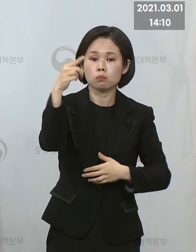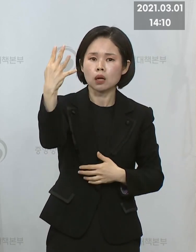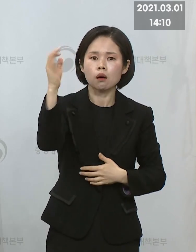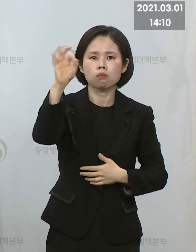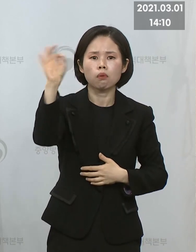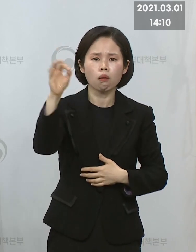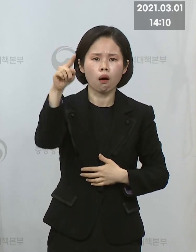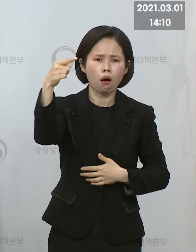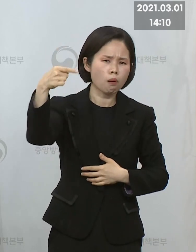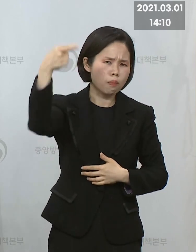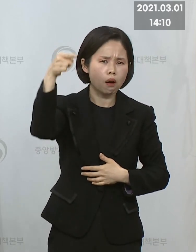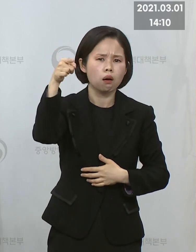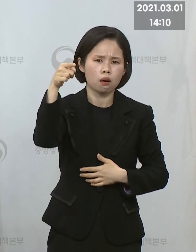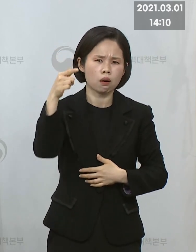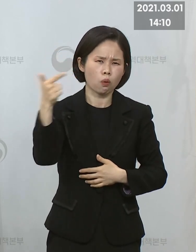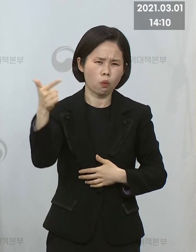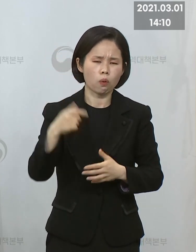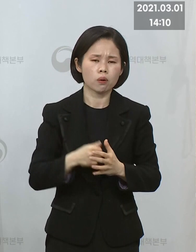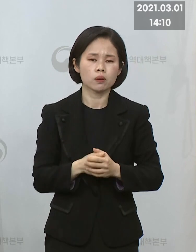52.4%로 가장 많았습니다.